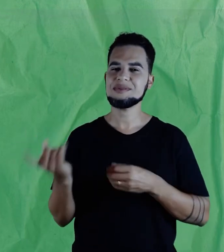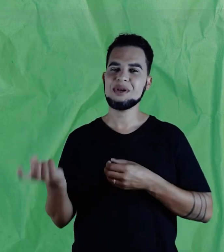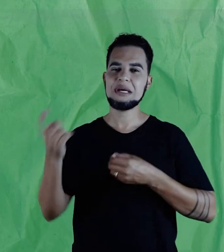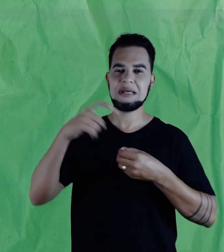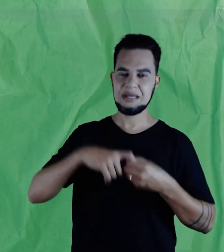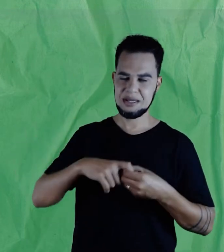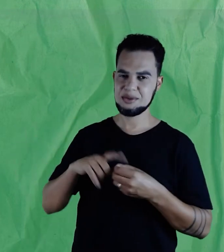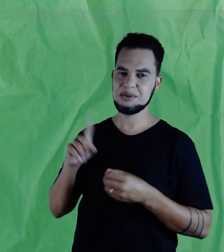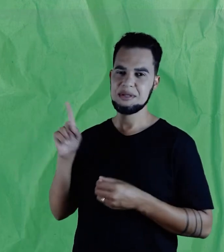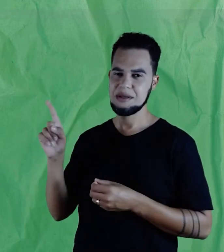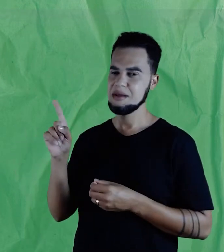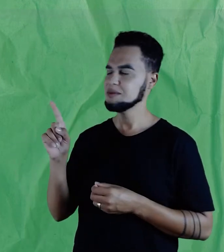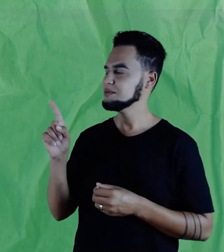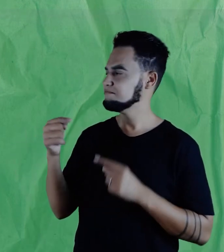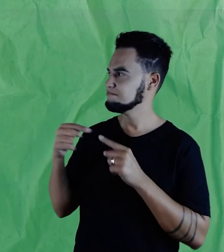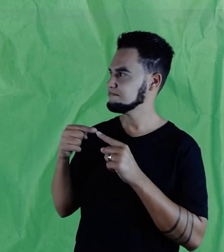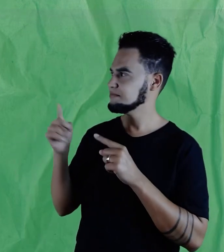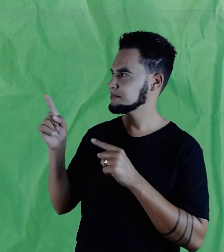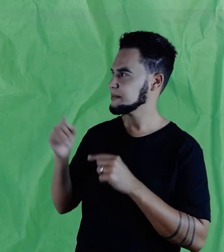aqui, dessa forma.